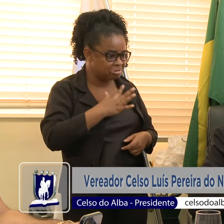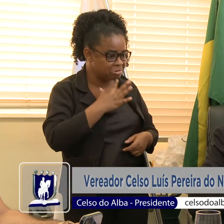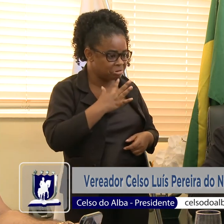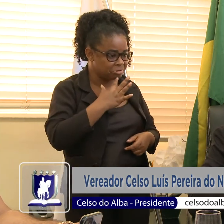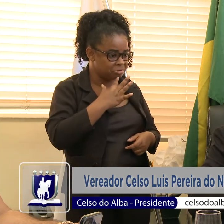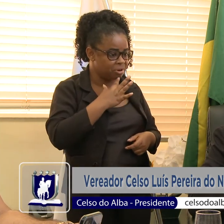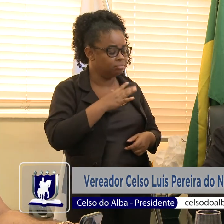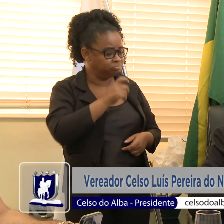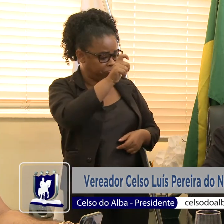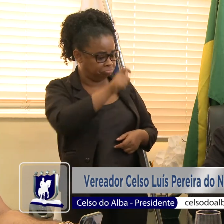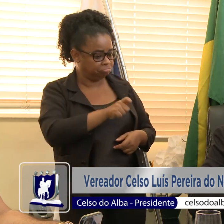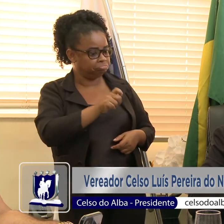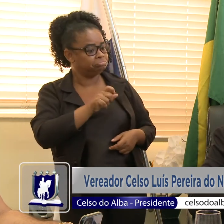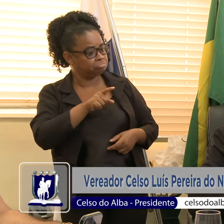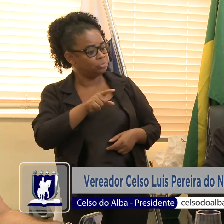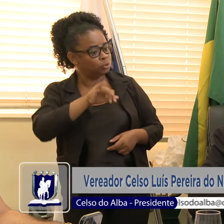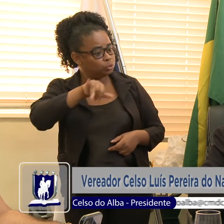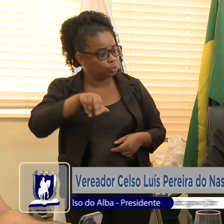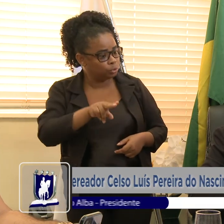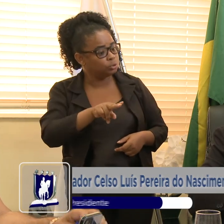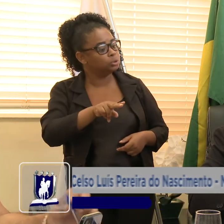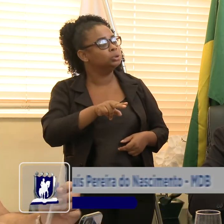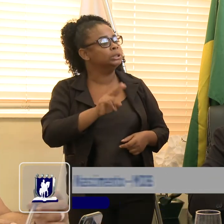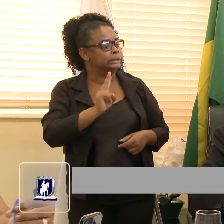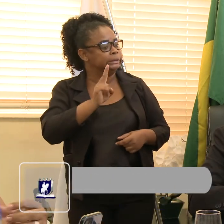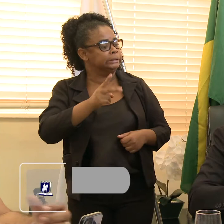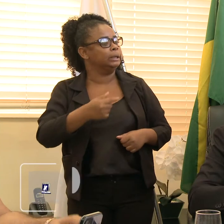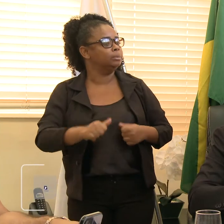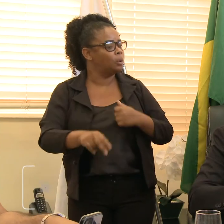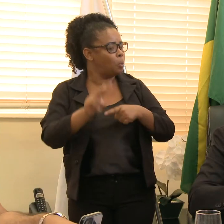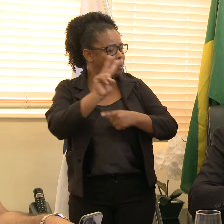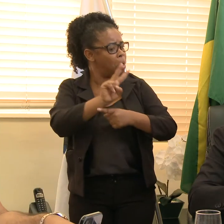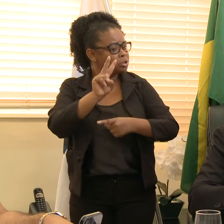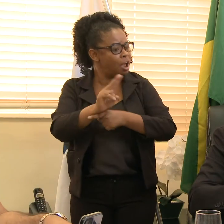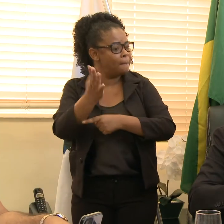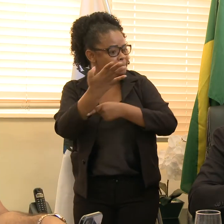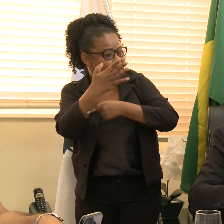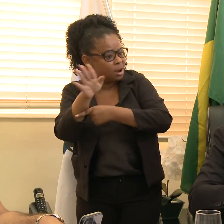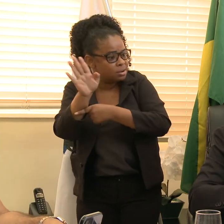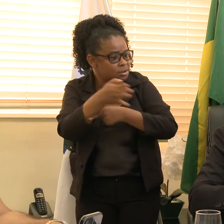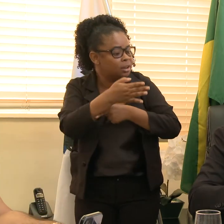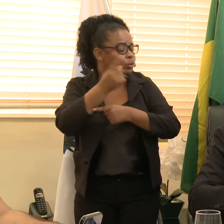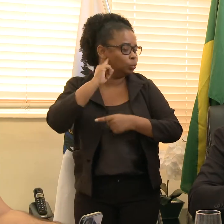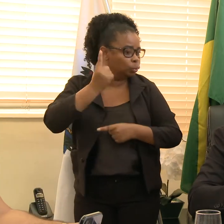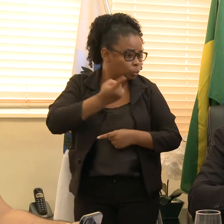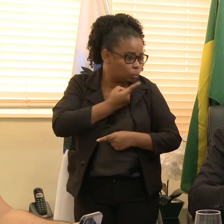senhor defende essa bandeira. Muito importante não só